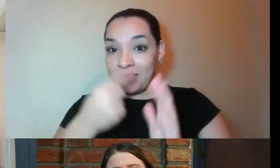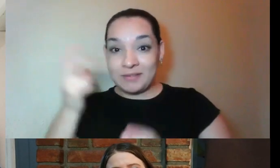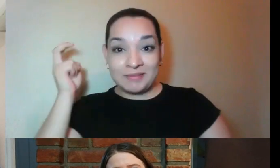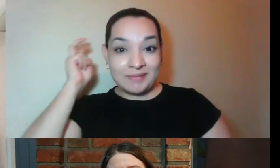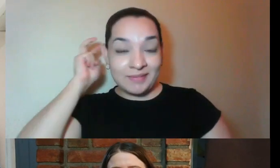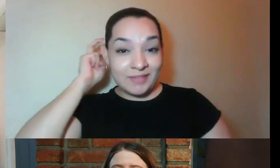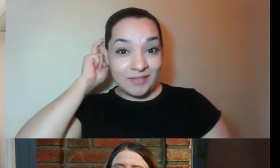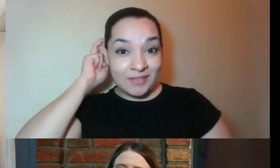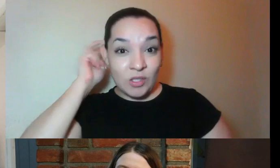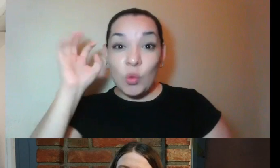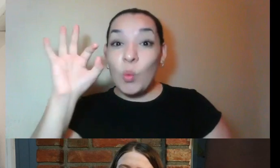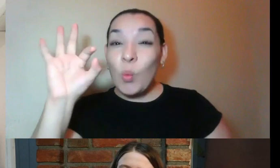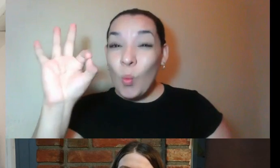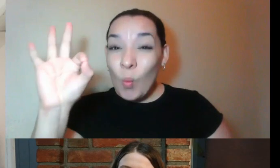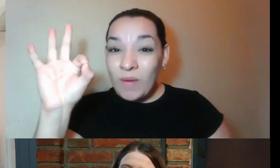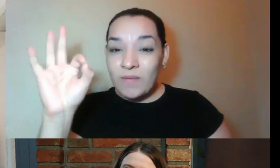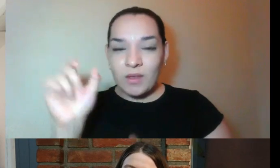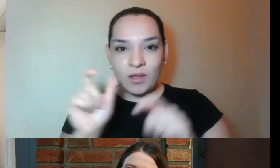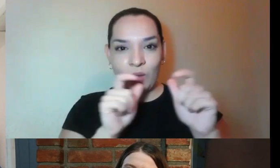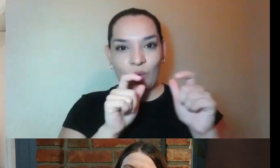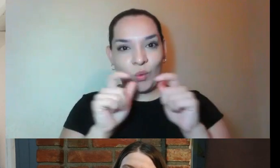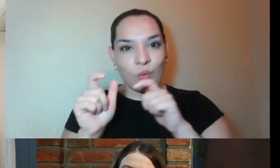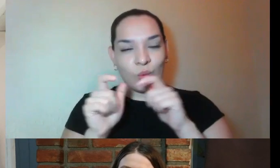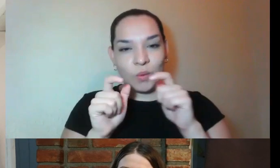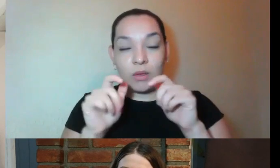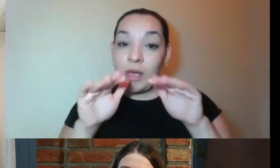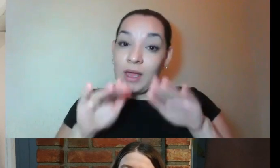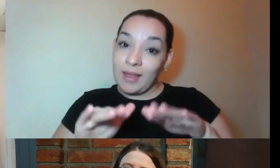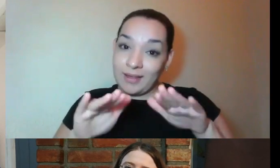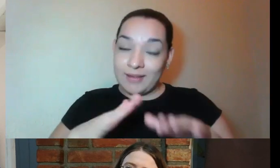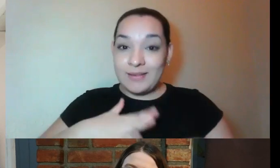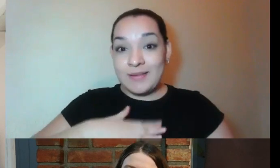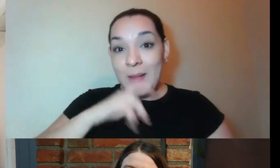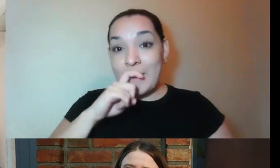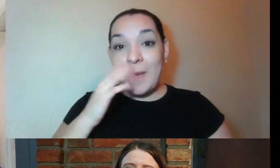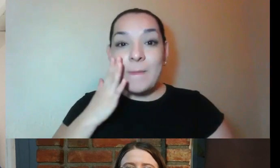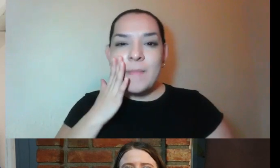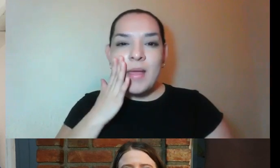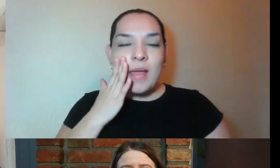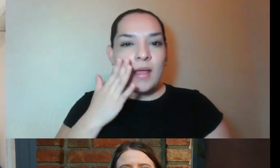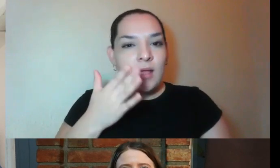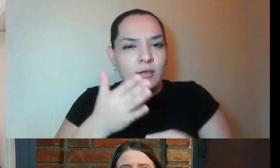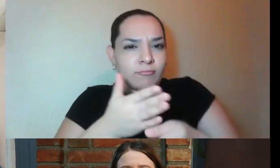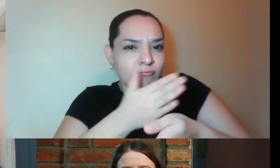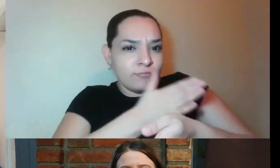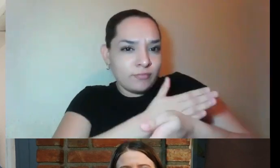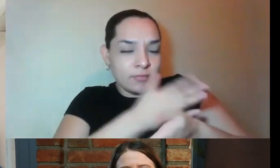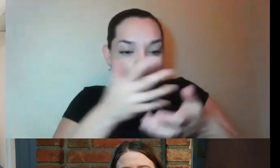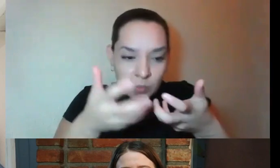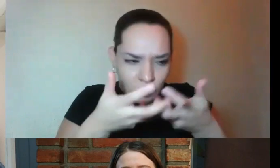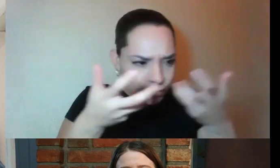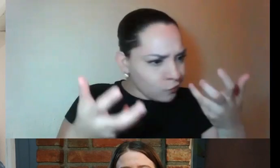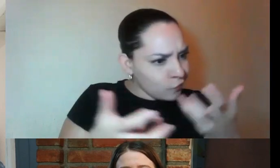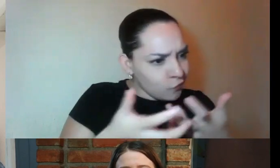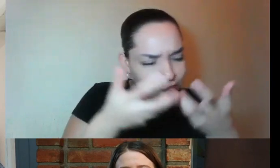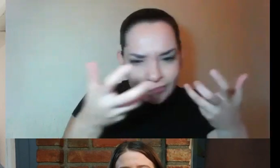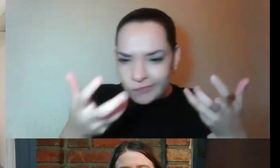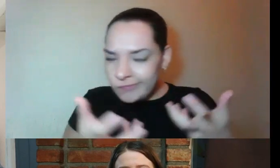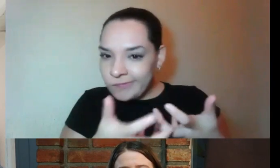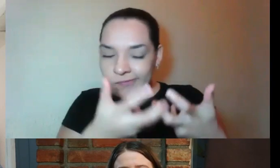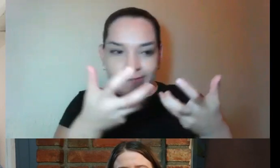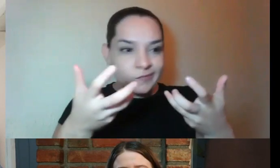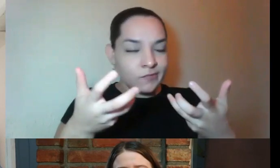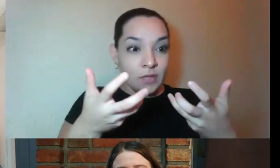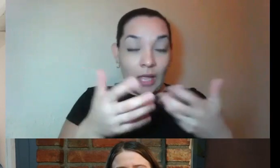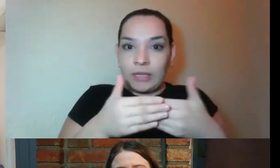primera vez cuando tenía 9 años. Gracias a que mis padres averiguaron y luego